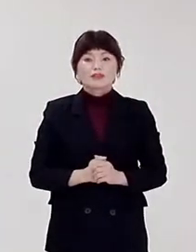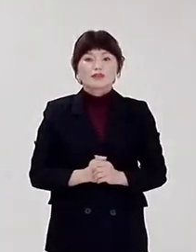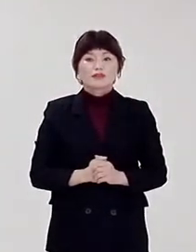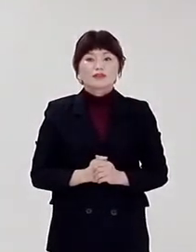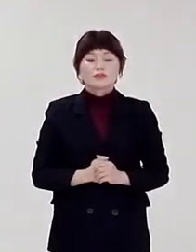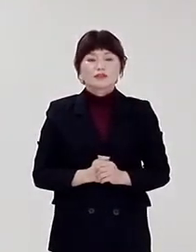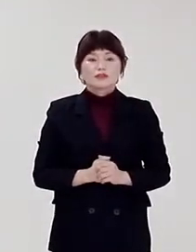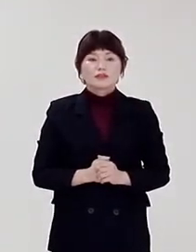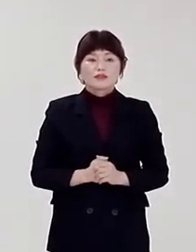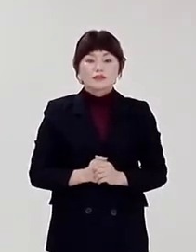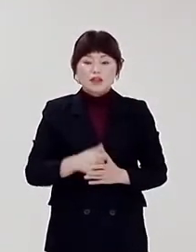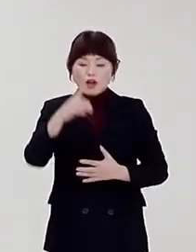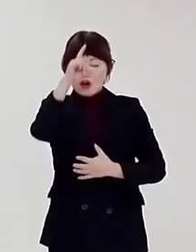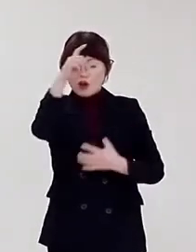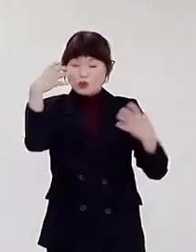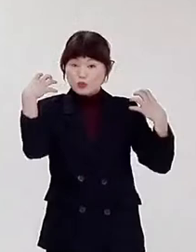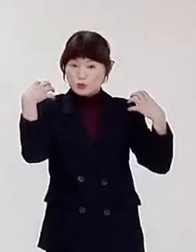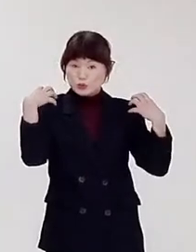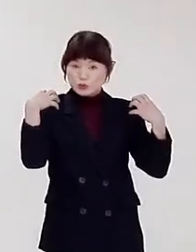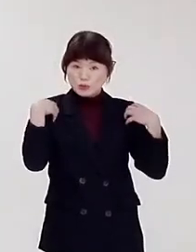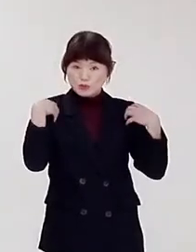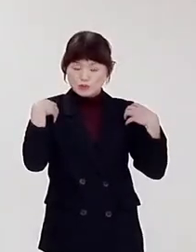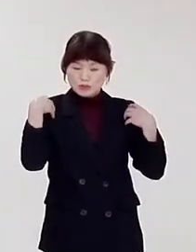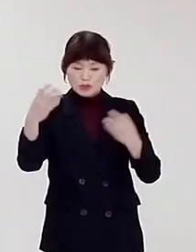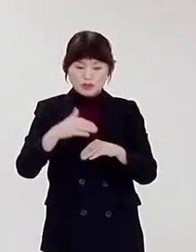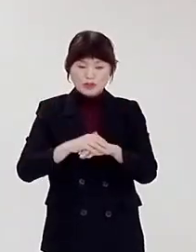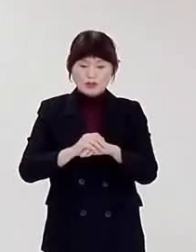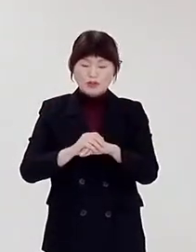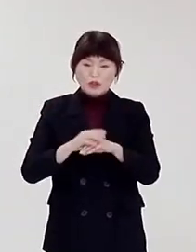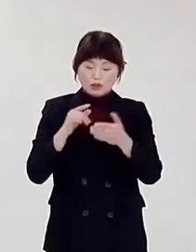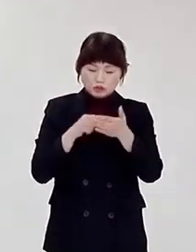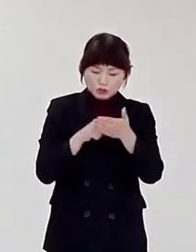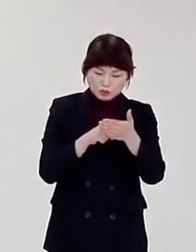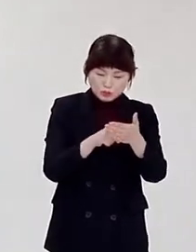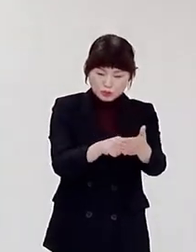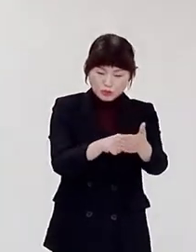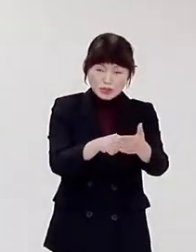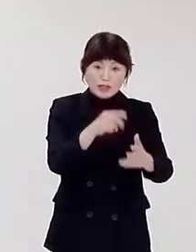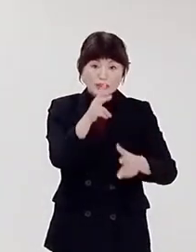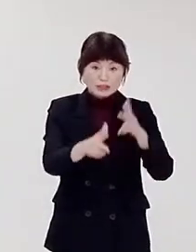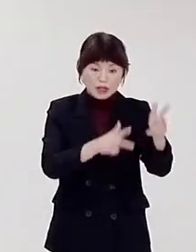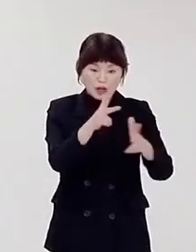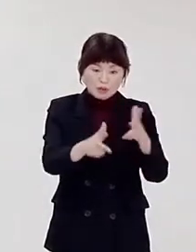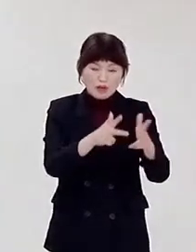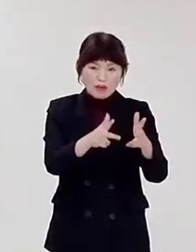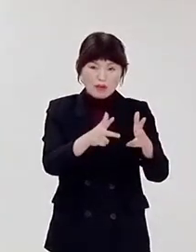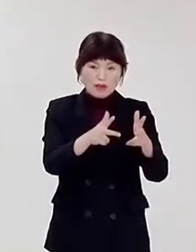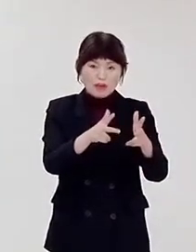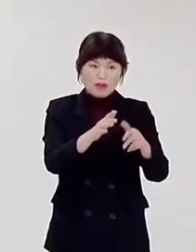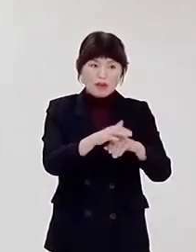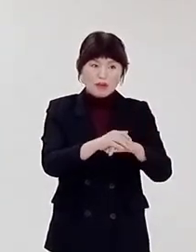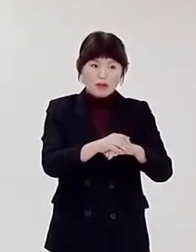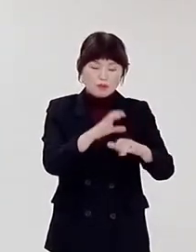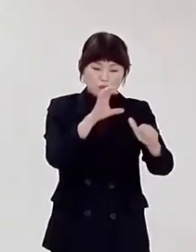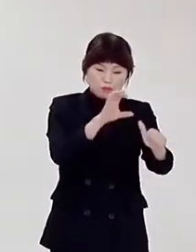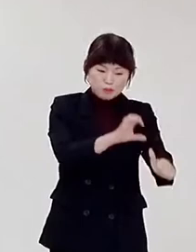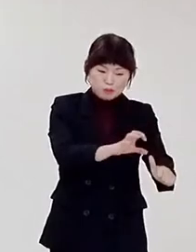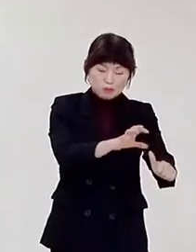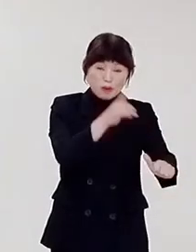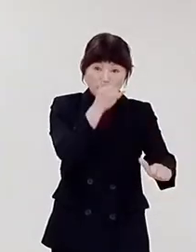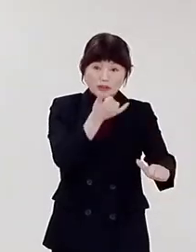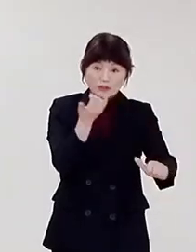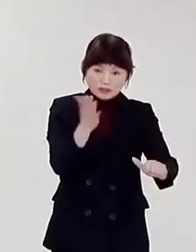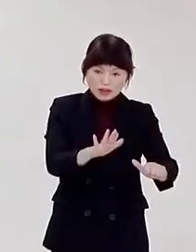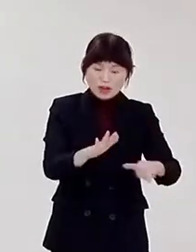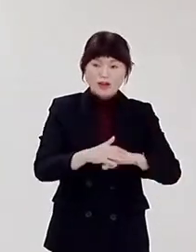그렇지만 국가가 추진 준비해온 많은 사업들이 제외될 수밖에 없는 상황에서, 국비